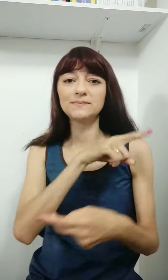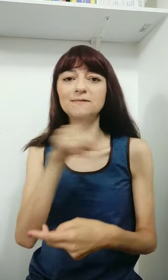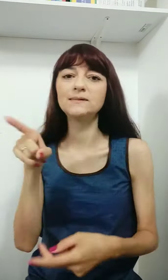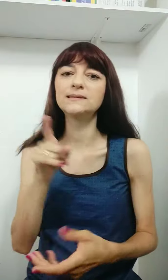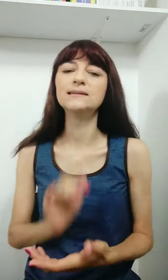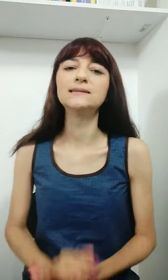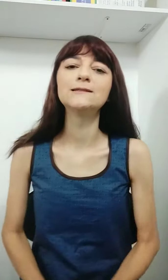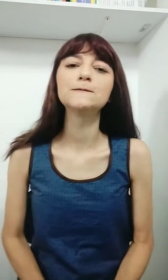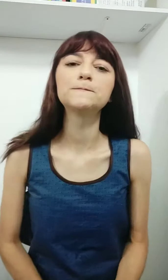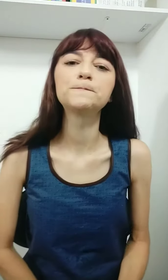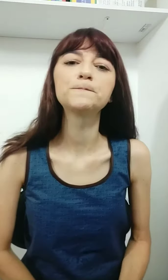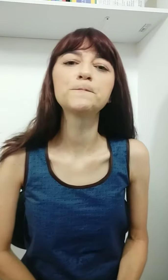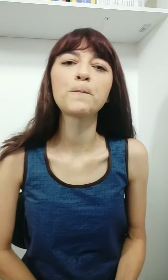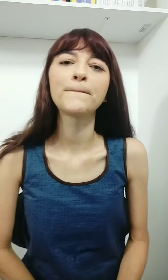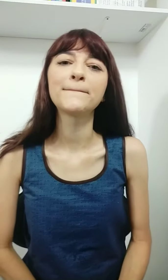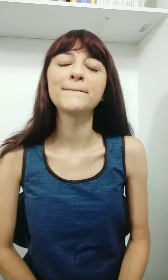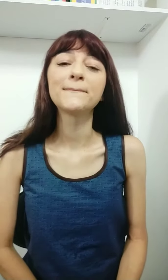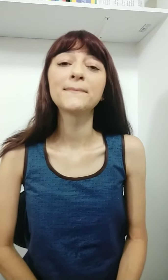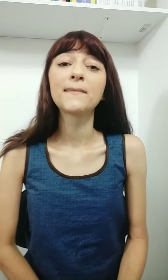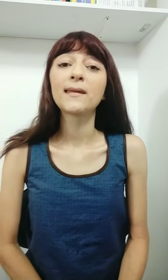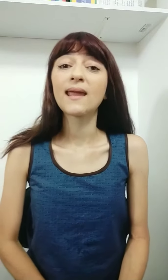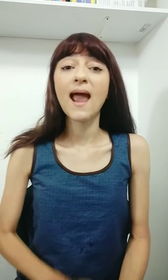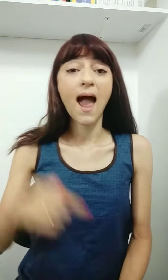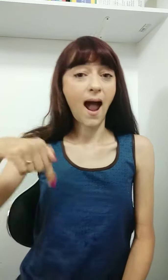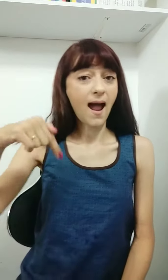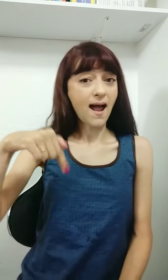Olha só, eu vou explicar uma coisa para vocês, tá bom?